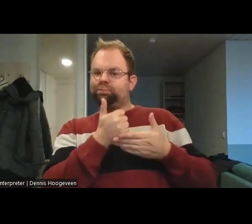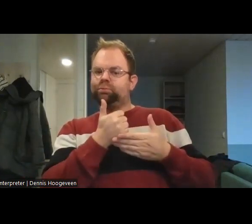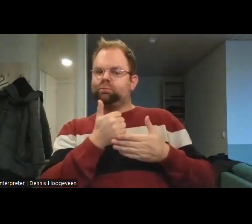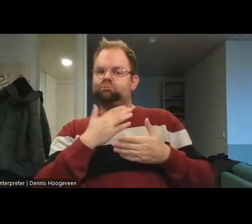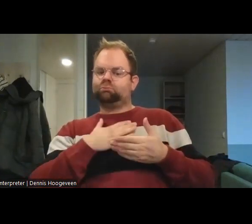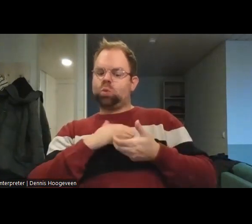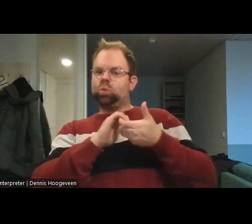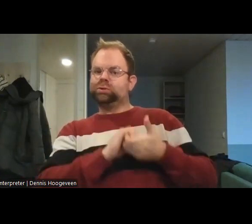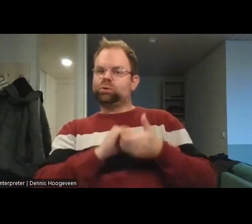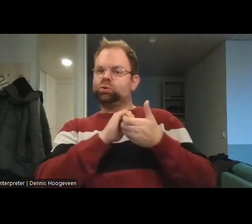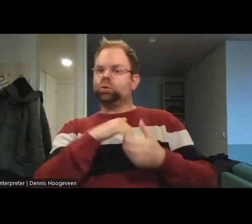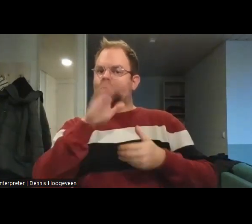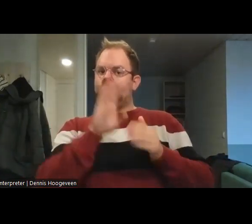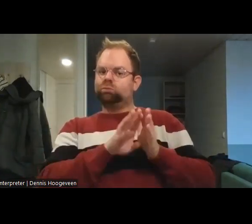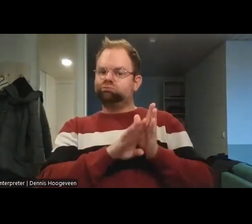la développer.